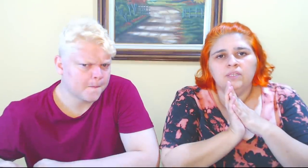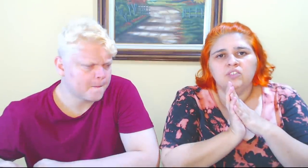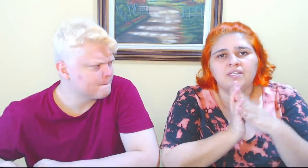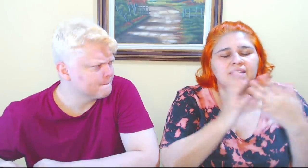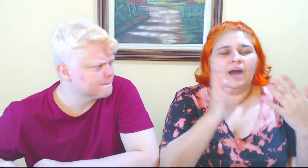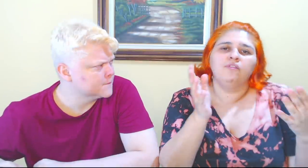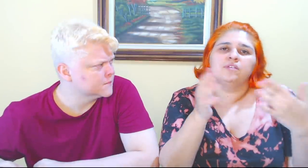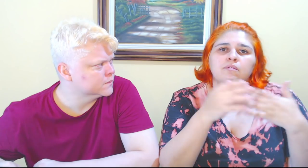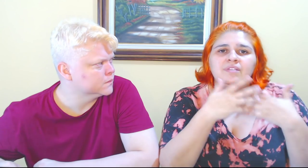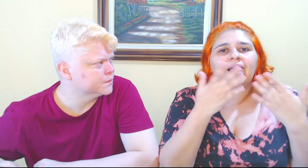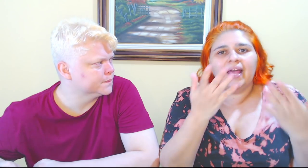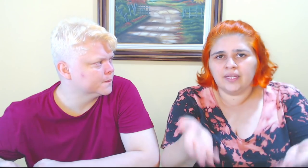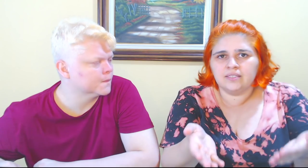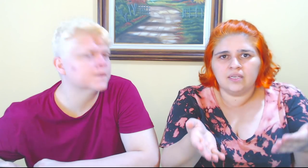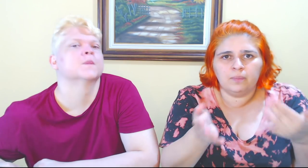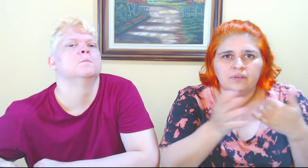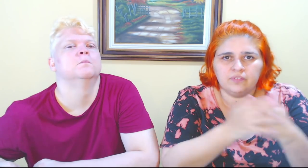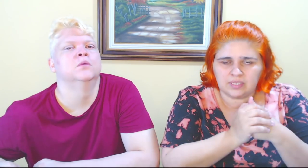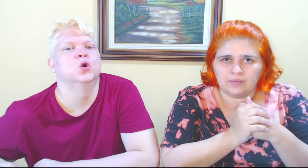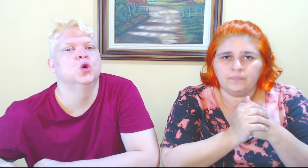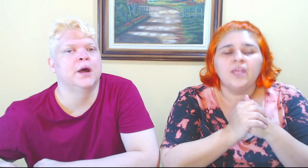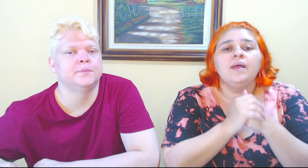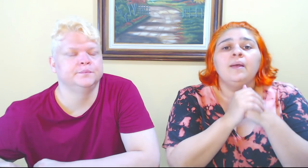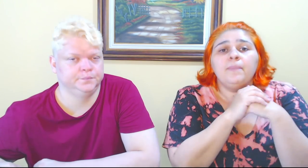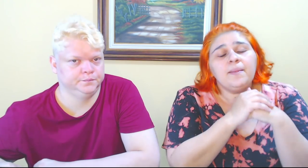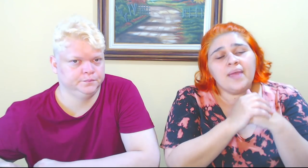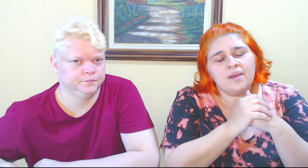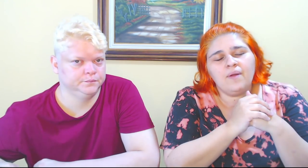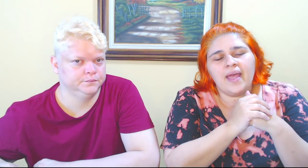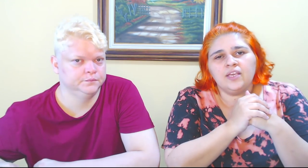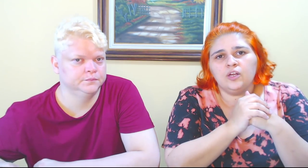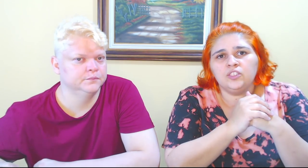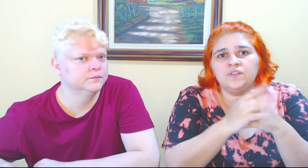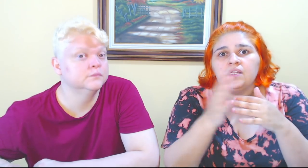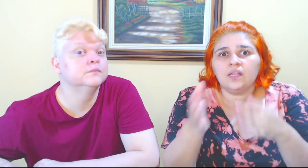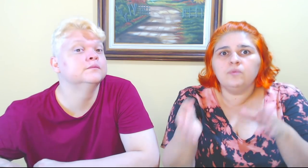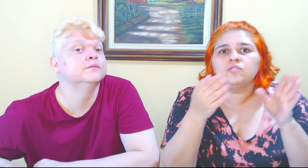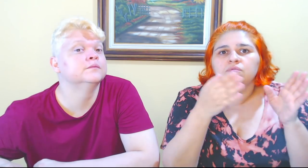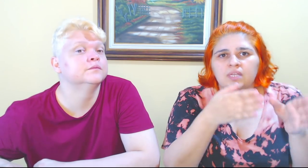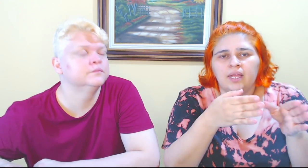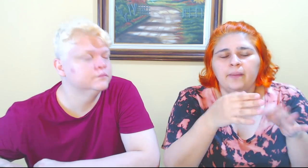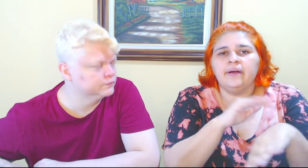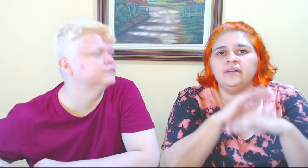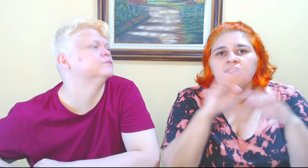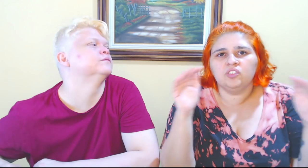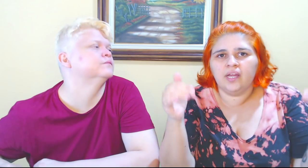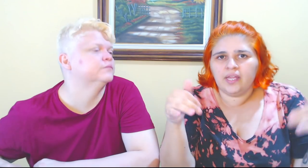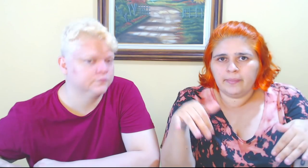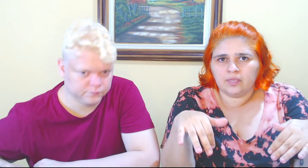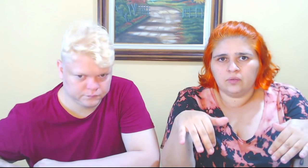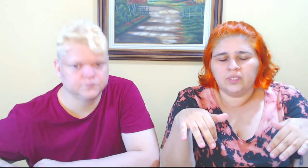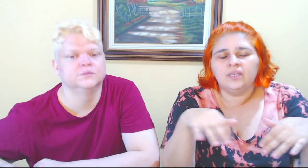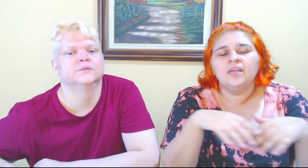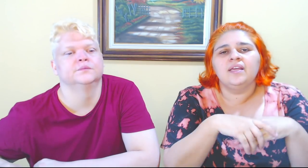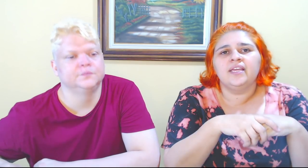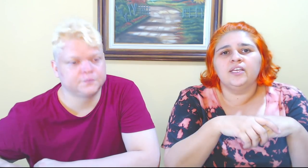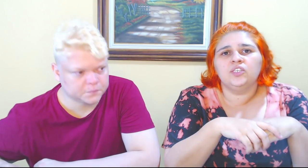ressalvas Alguns alertas aqui para você Primeiro é que nós visitamos um cinema Antes da reabertura E a gente